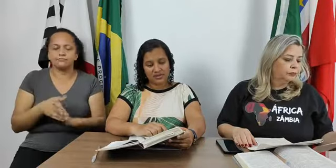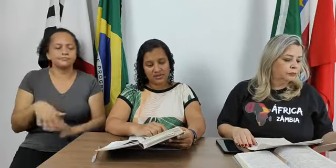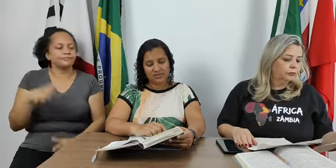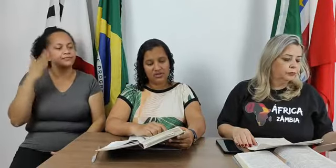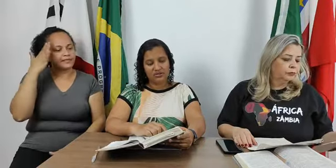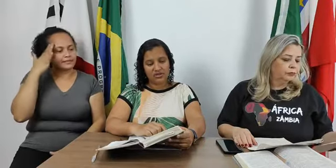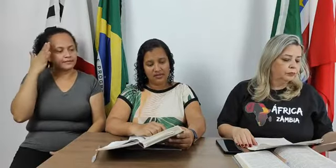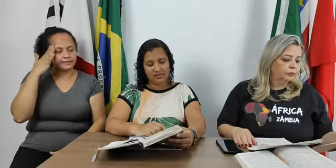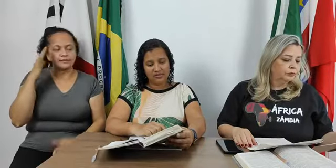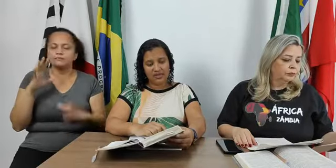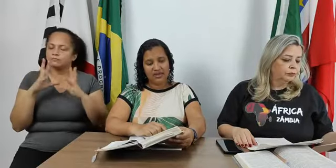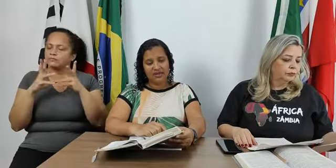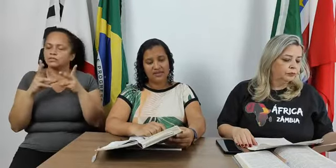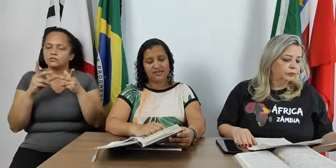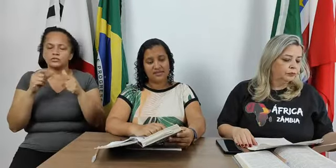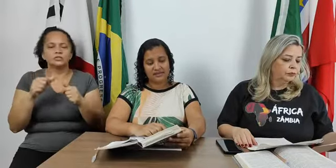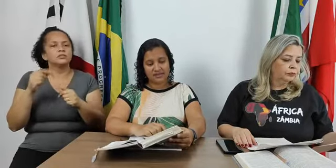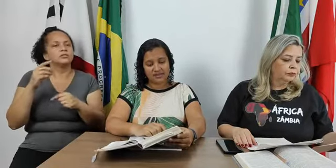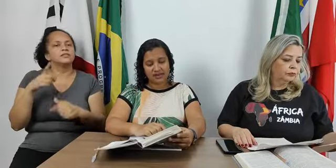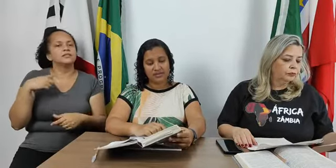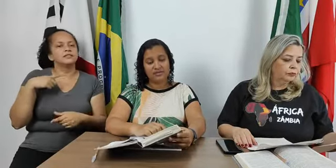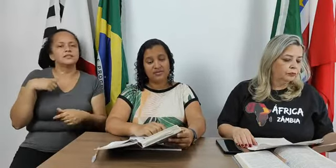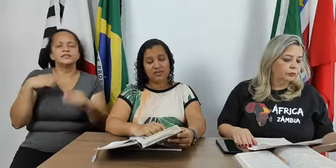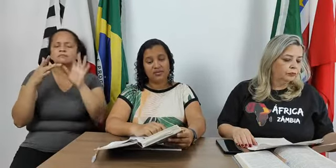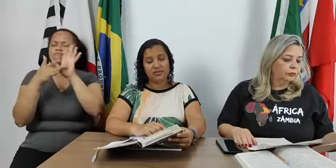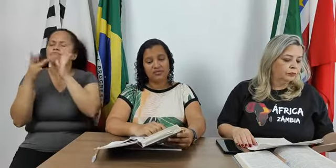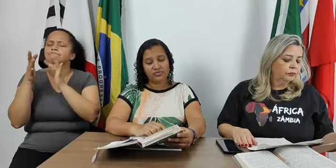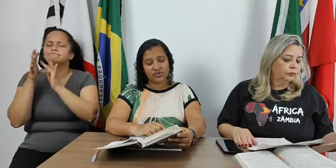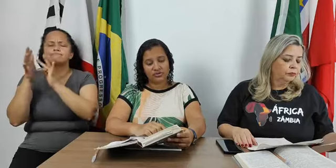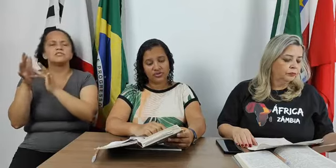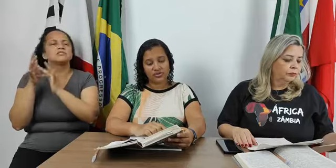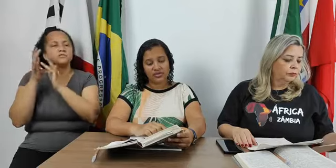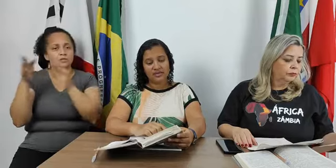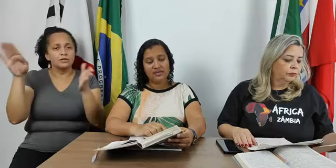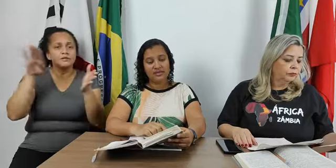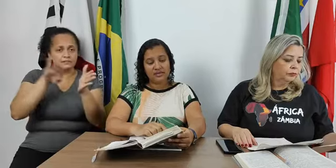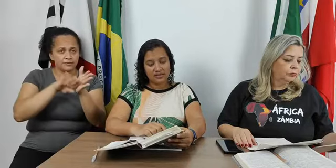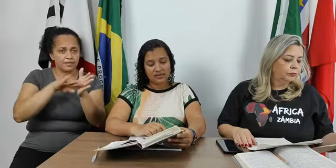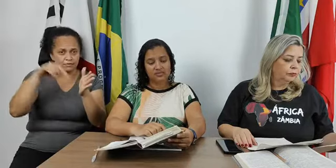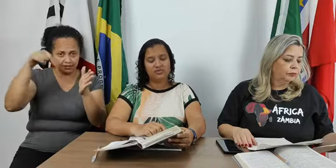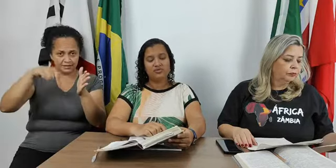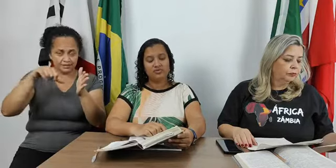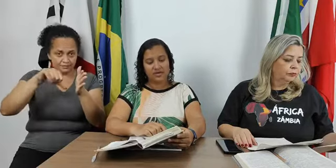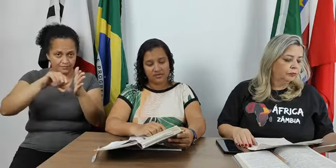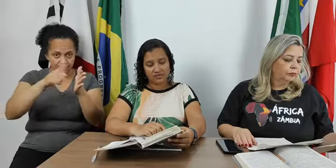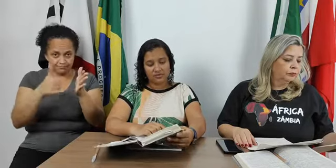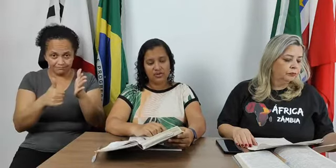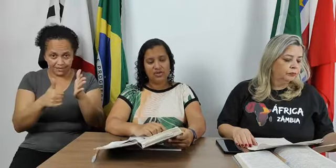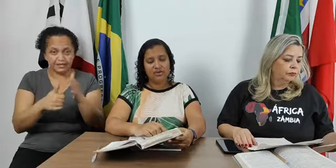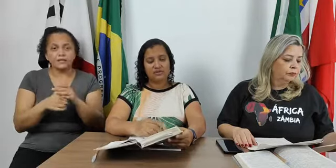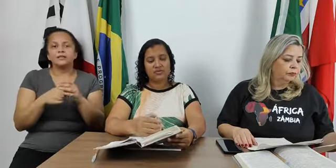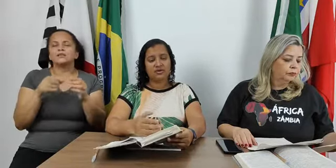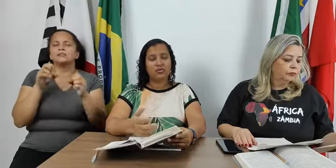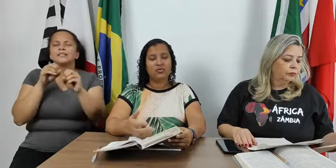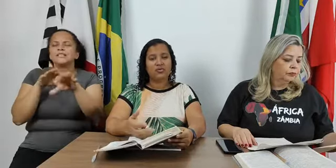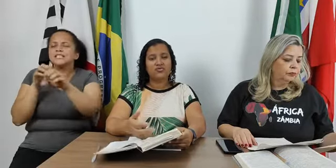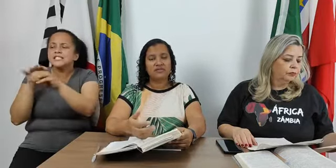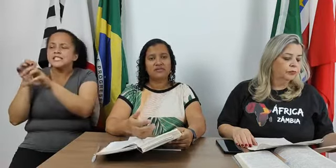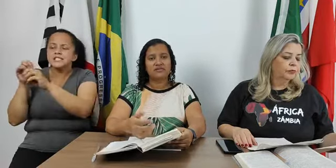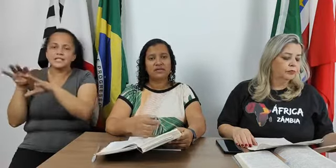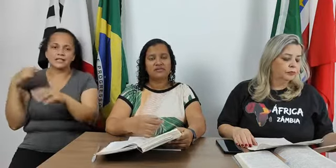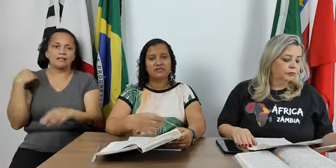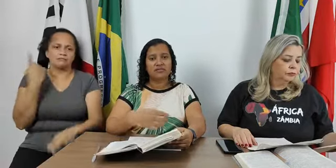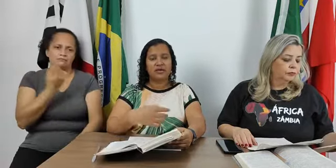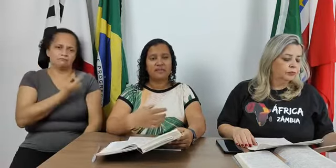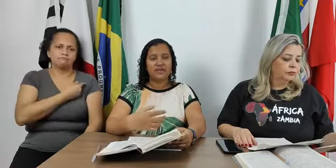a mensagem que me deste. Eles a aceitaram e sabem que eu vim de ti e creem que tu me enviaste. Então aqui é uma